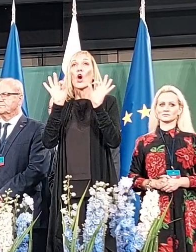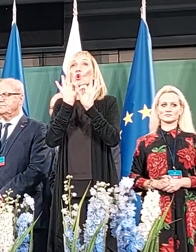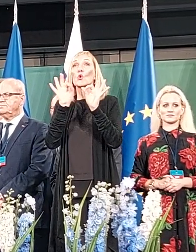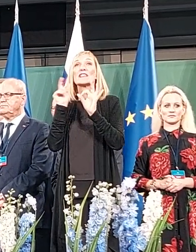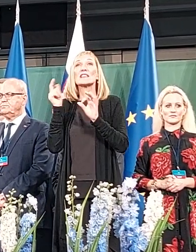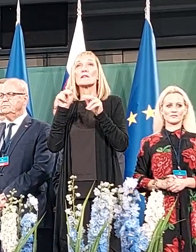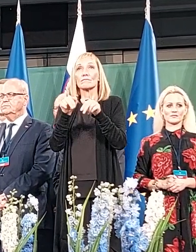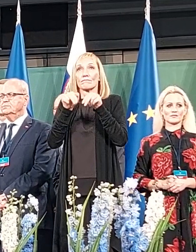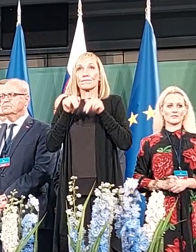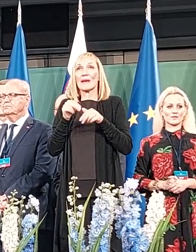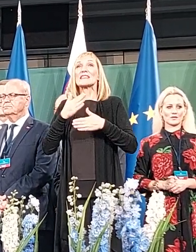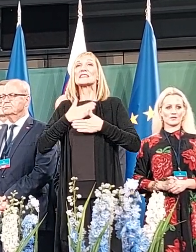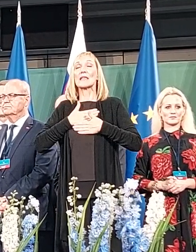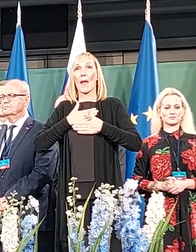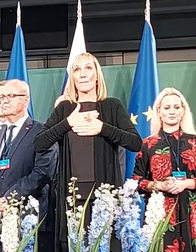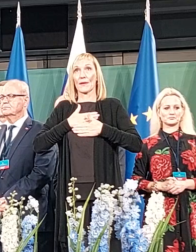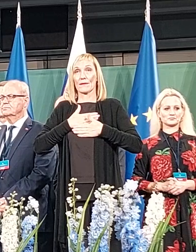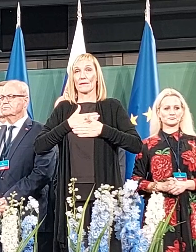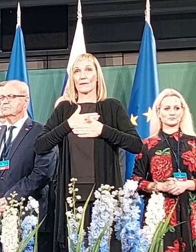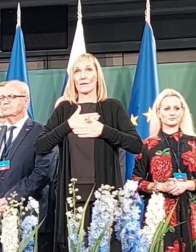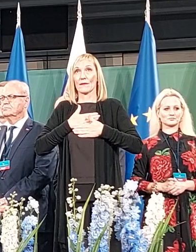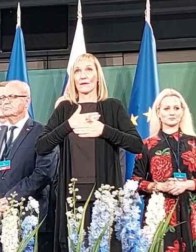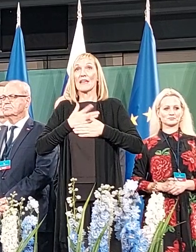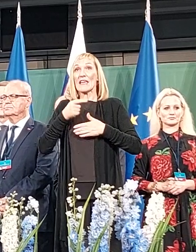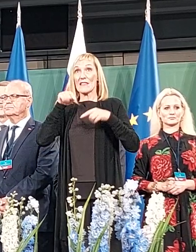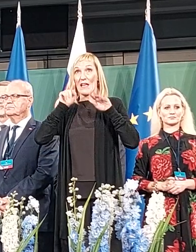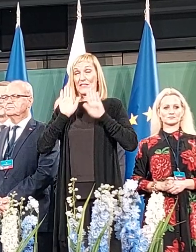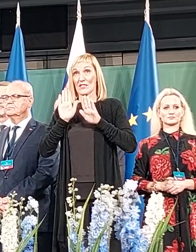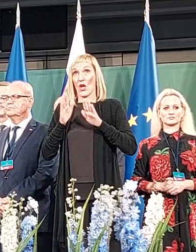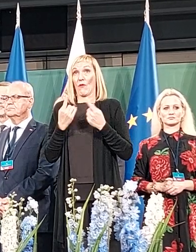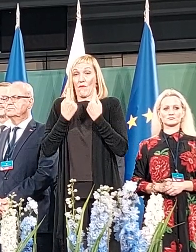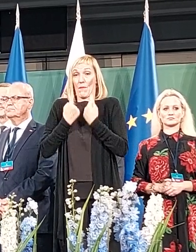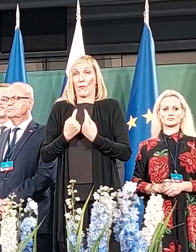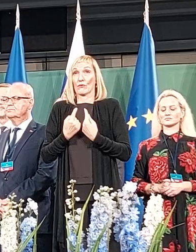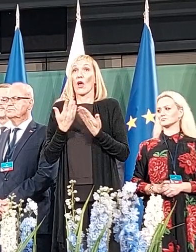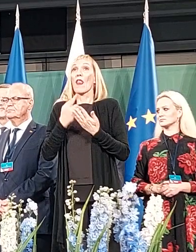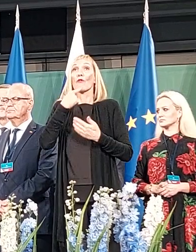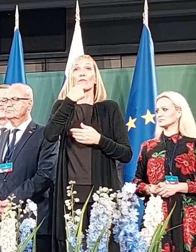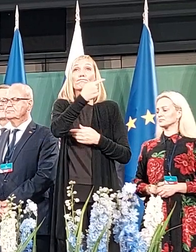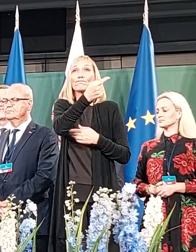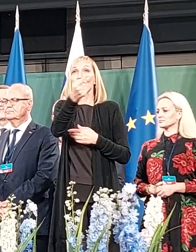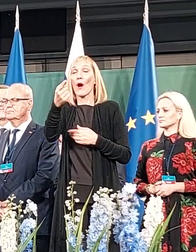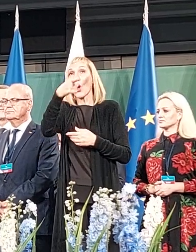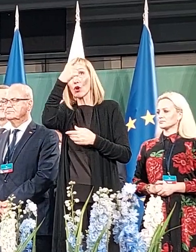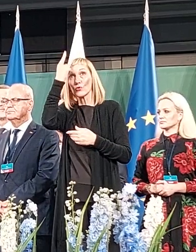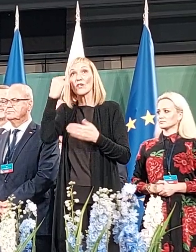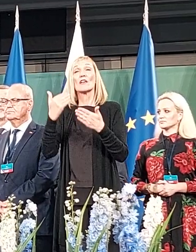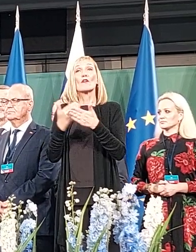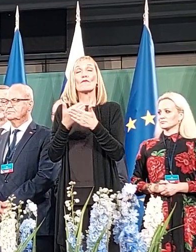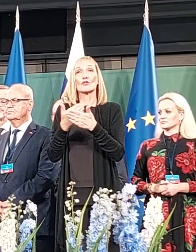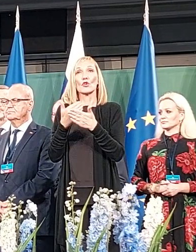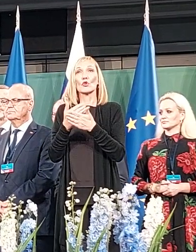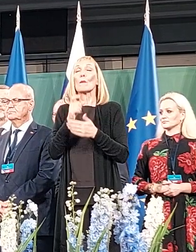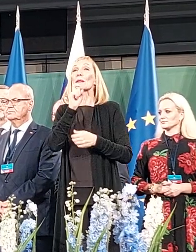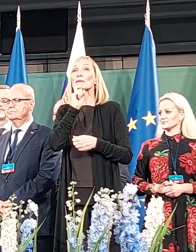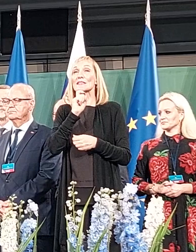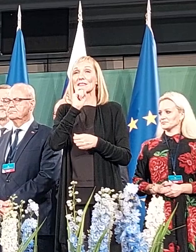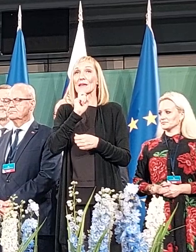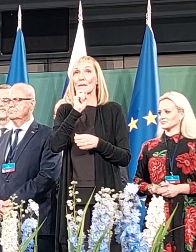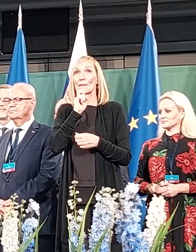nisem odpovedal sebi in sem lahko iz te pozicije nagovarjal ljudi v sodobnem,